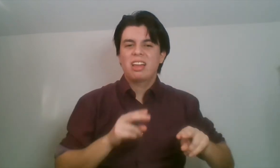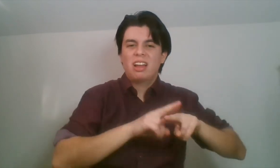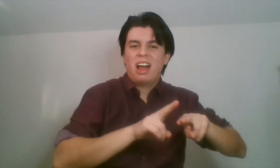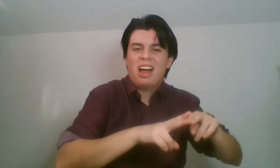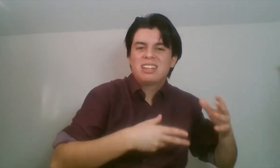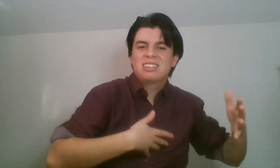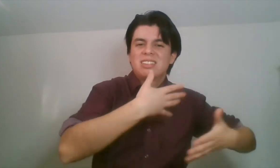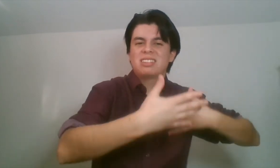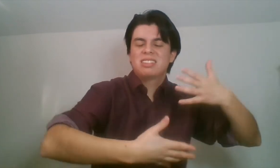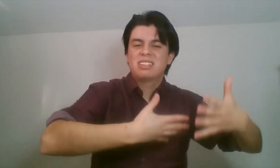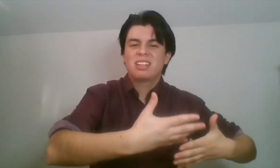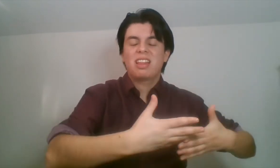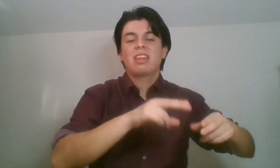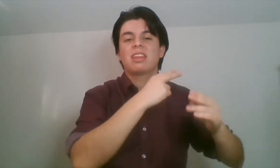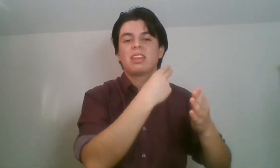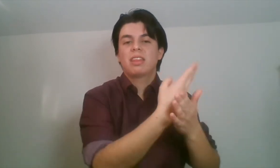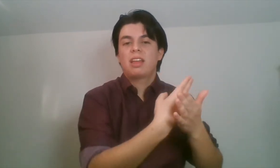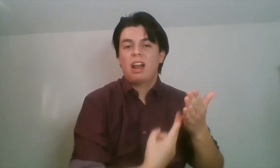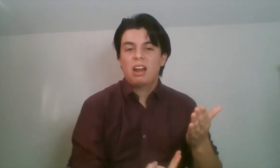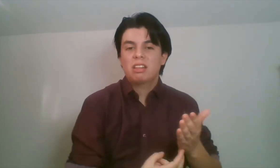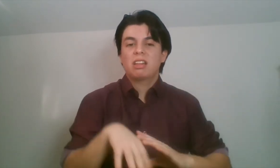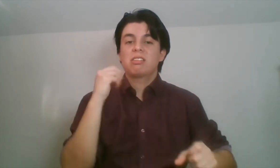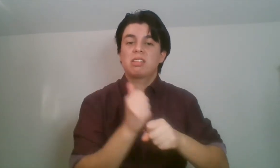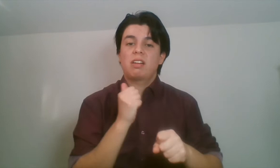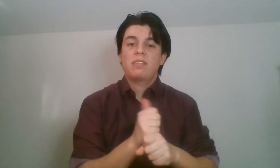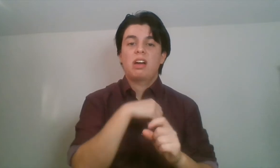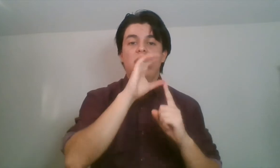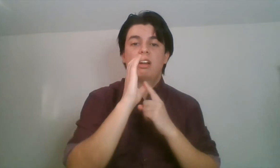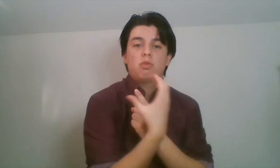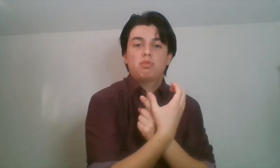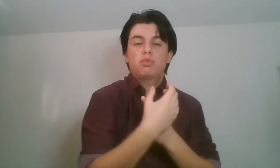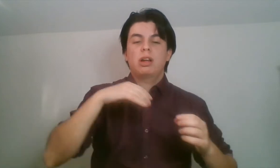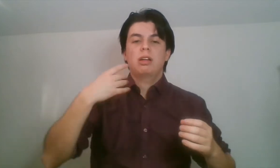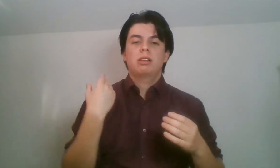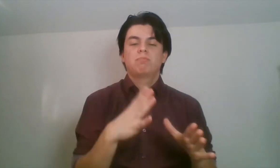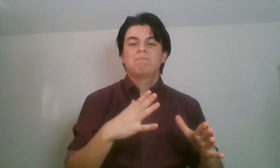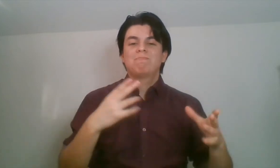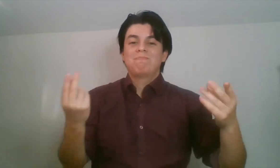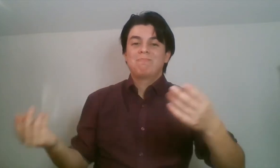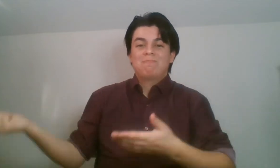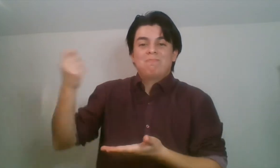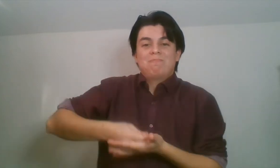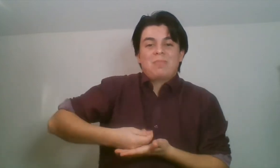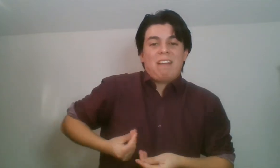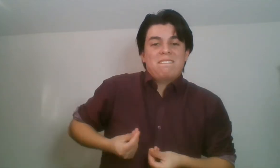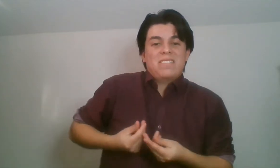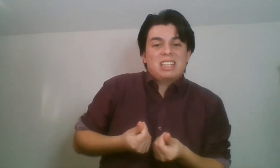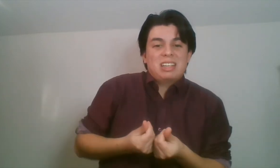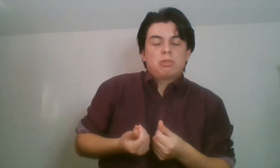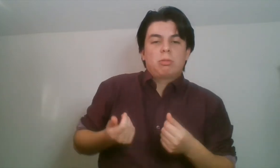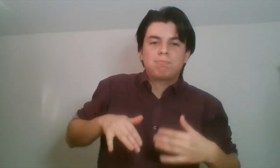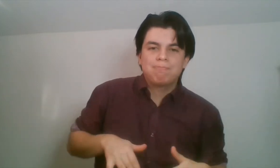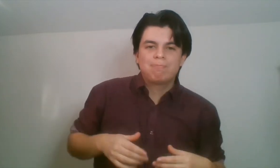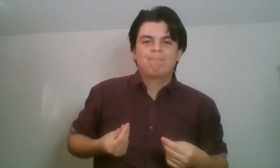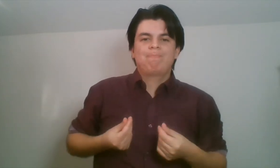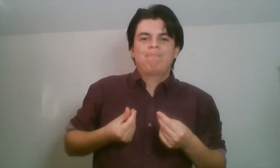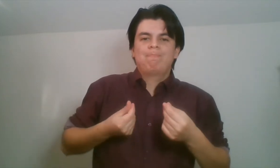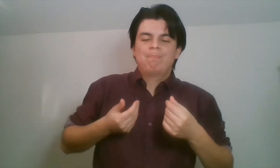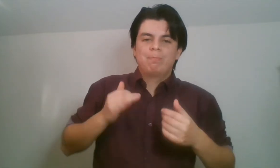que tiene el desarrollo de las artes y el trabajar en cultura, que el financiamiento es algo